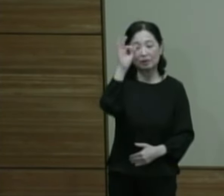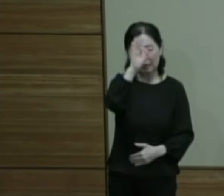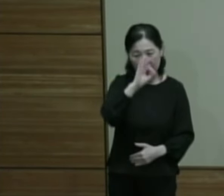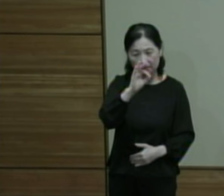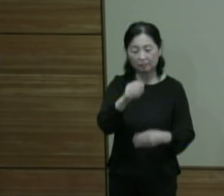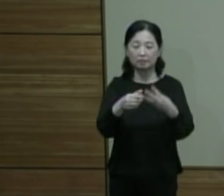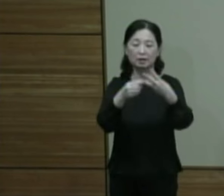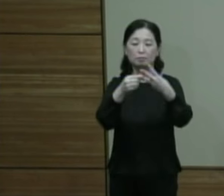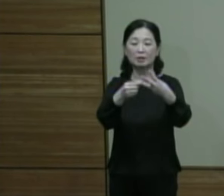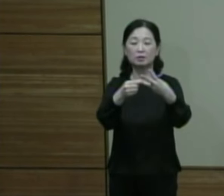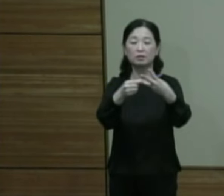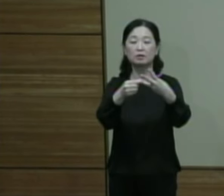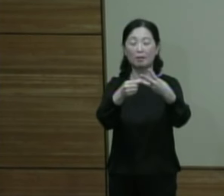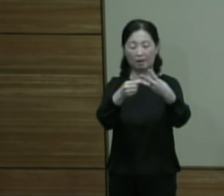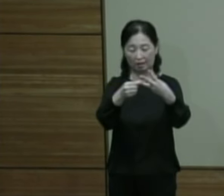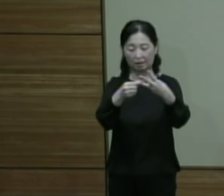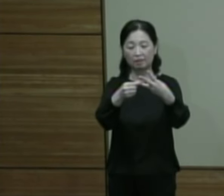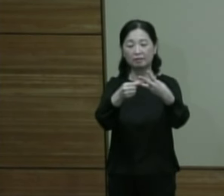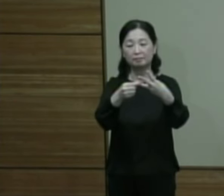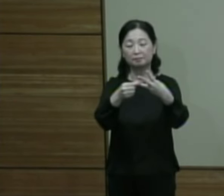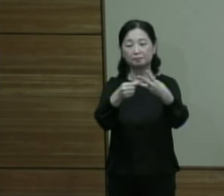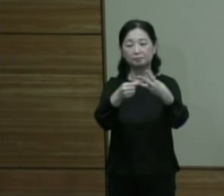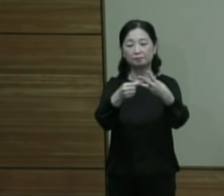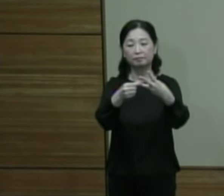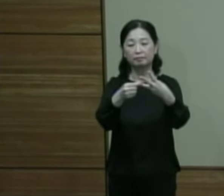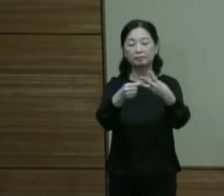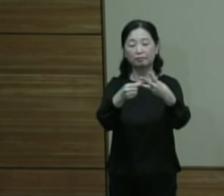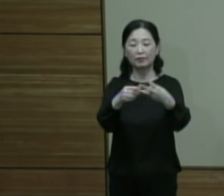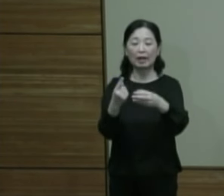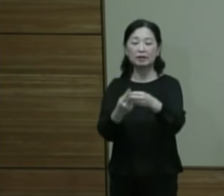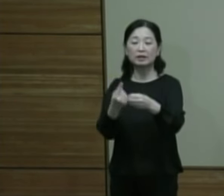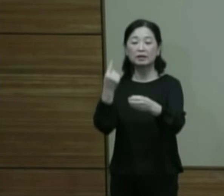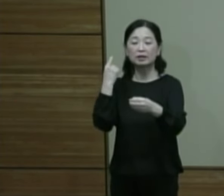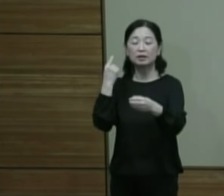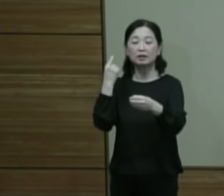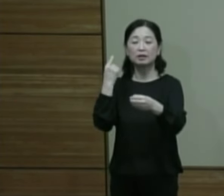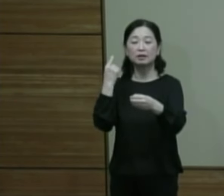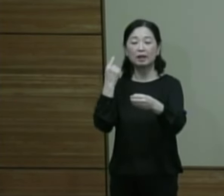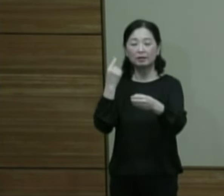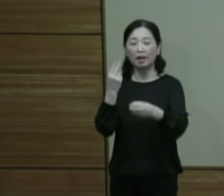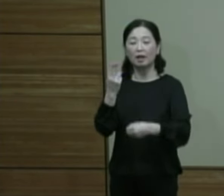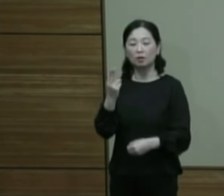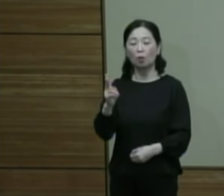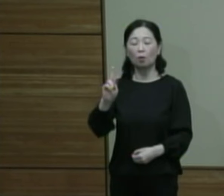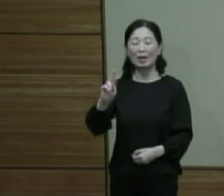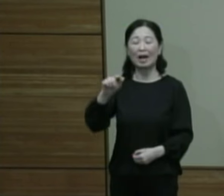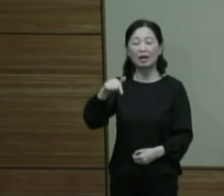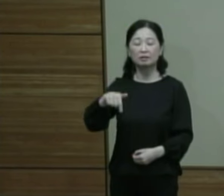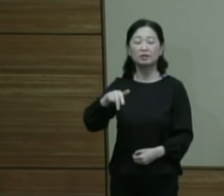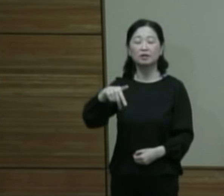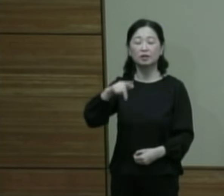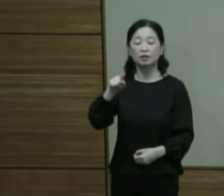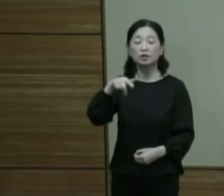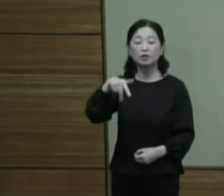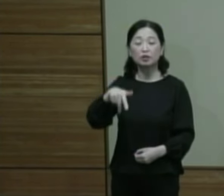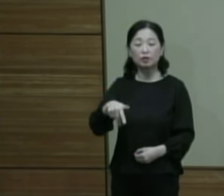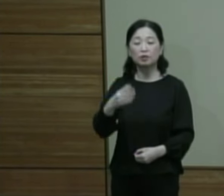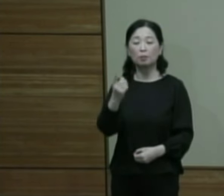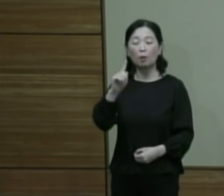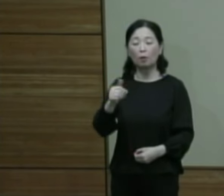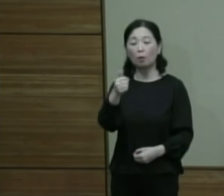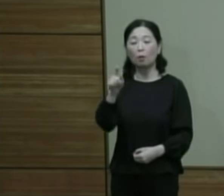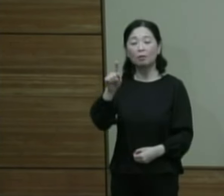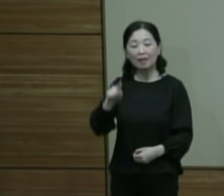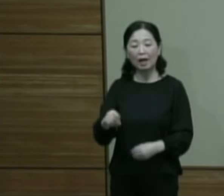3つ目がこれが一番大きいんですけれども、昨年トランスボーダー和歌山の移民の歴史とです